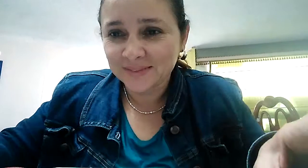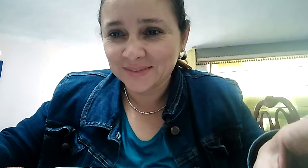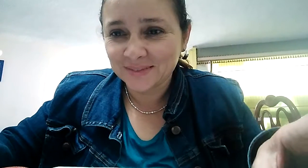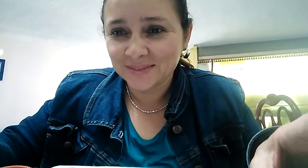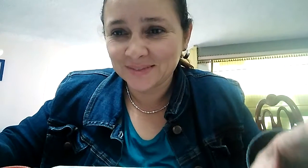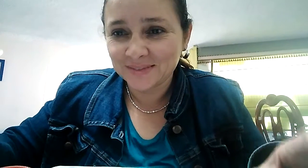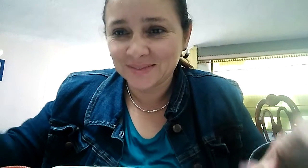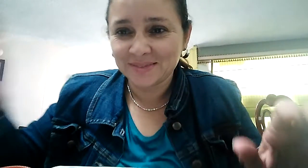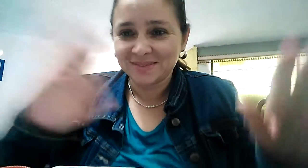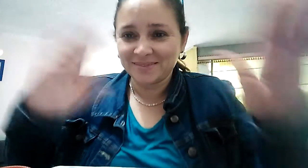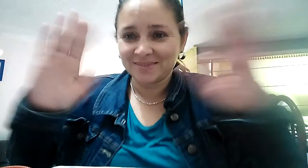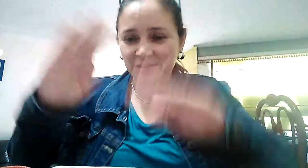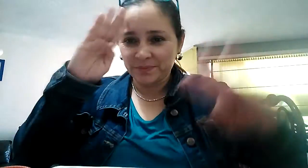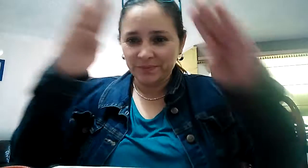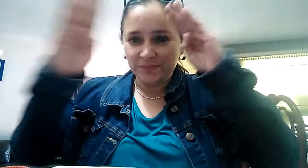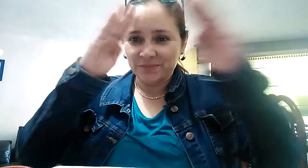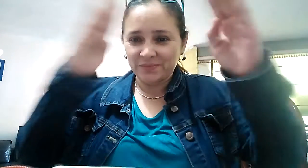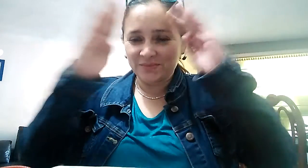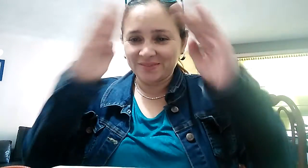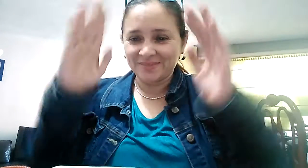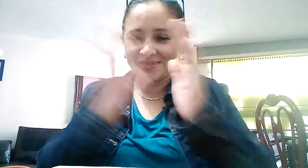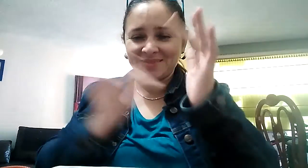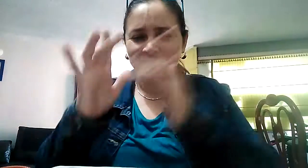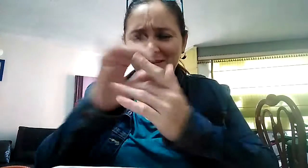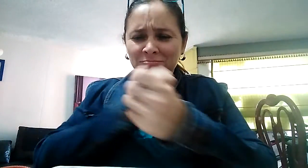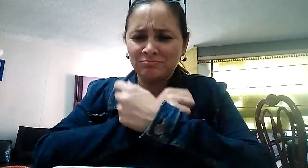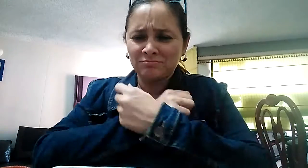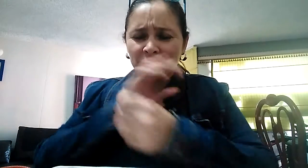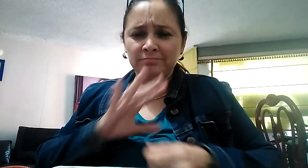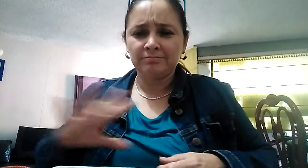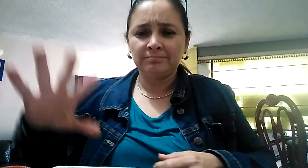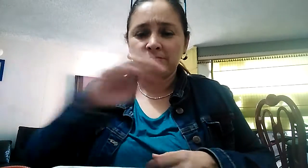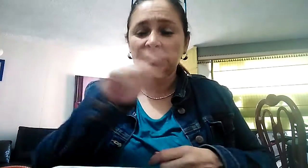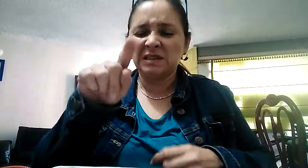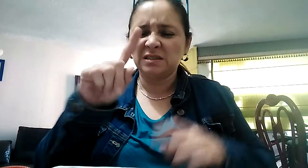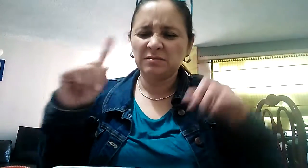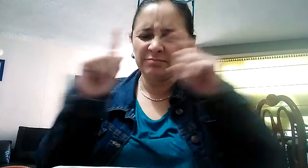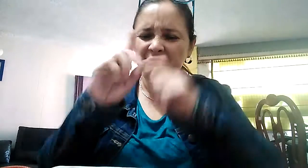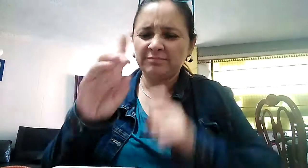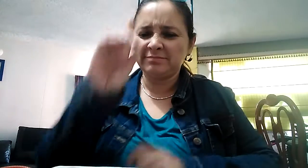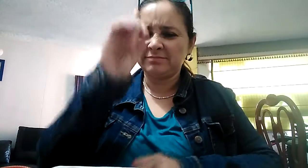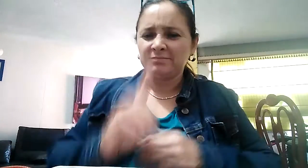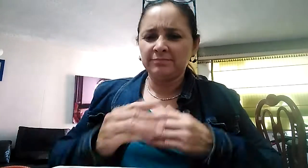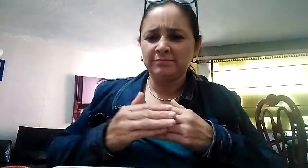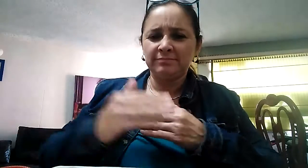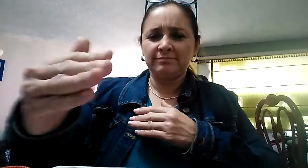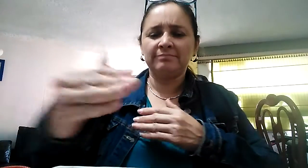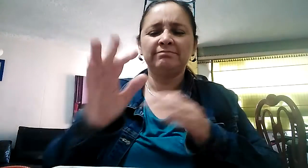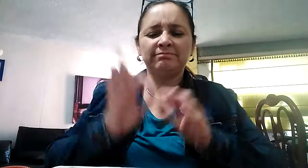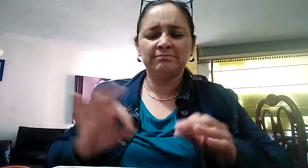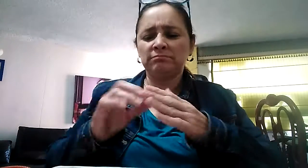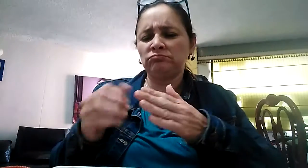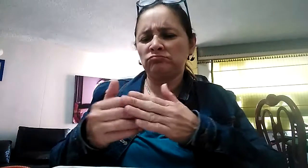Llegado tan lejos, te daré otra oportunidad. Prueba otra vez. Empieza con P. También le dicen palabras mágicas.